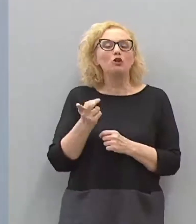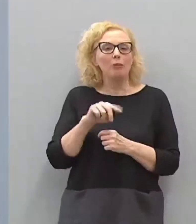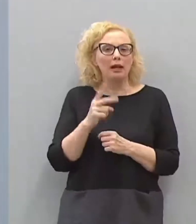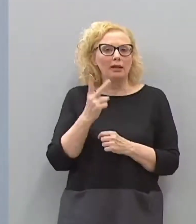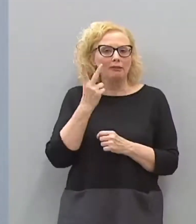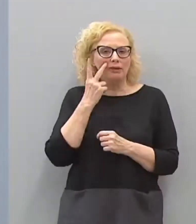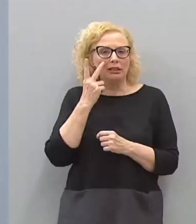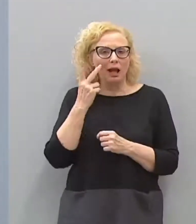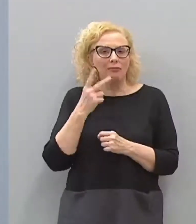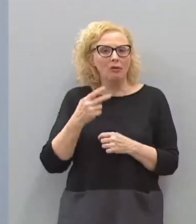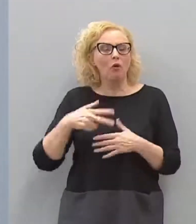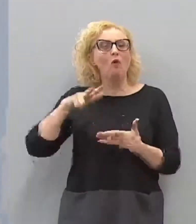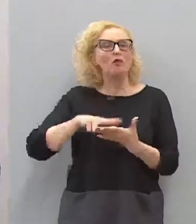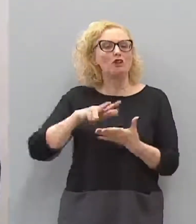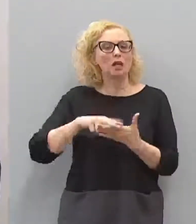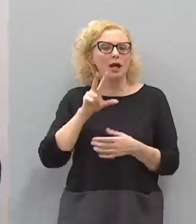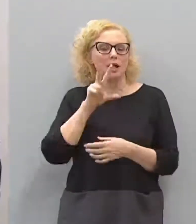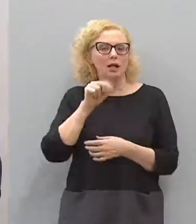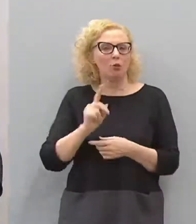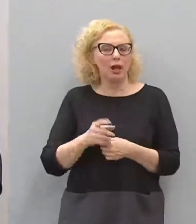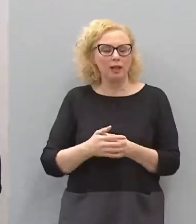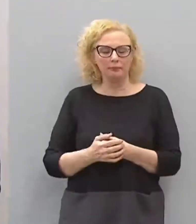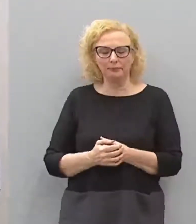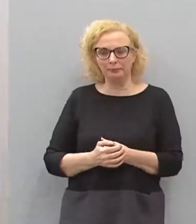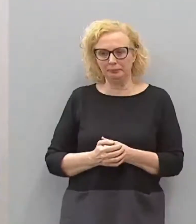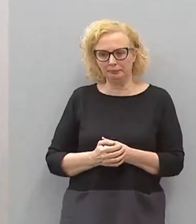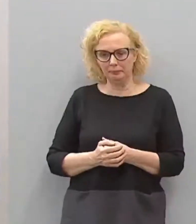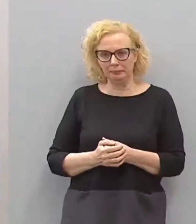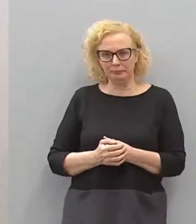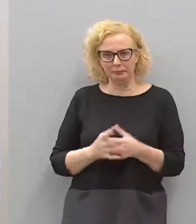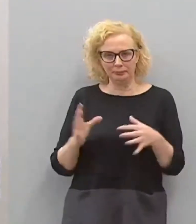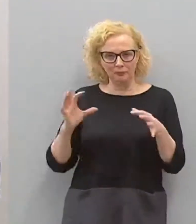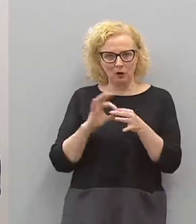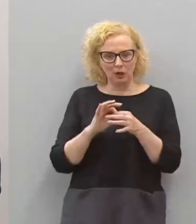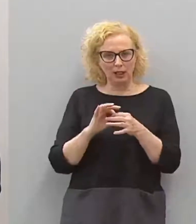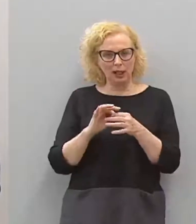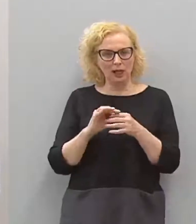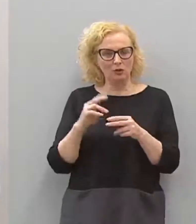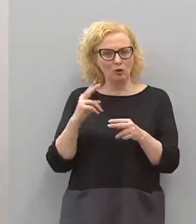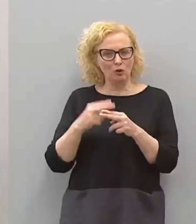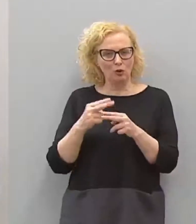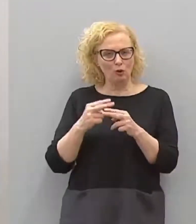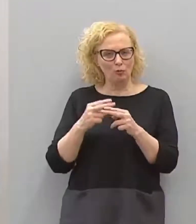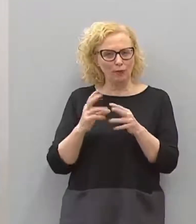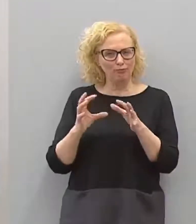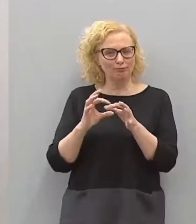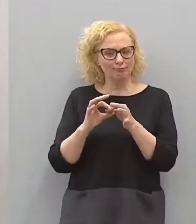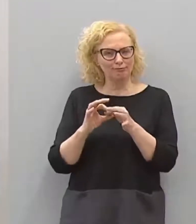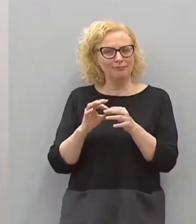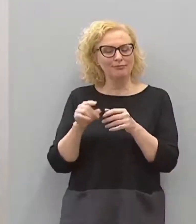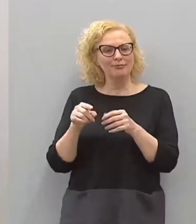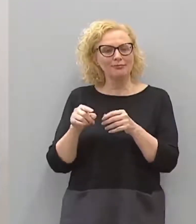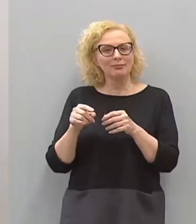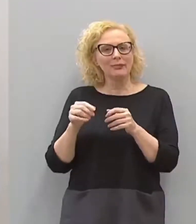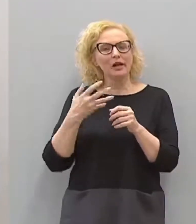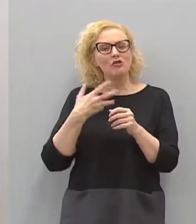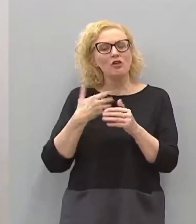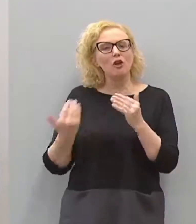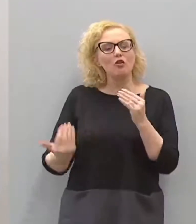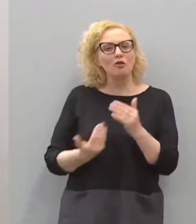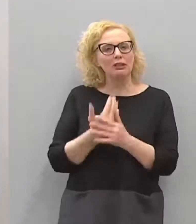l'ufficializzazione per i collegamenti con la capitale presidente ci sono delle novità anche sulla fornitura